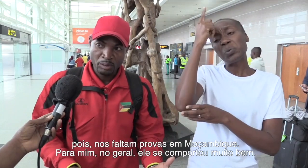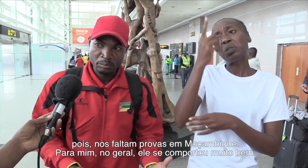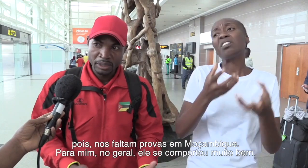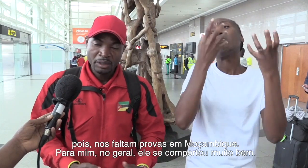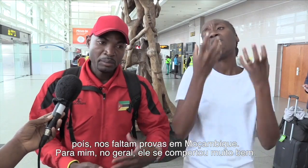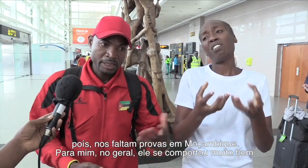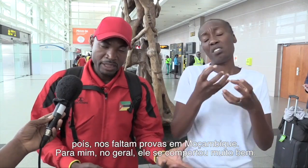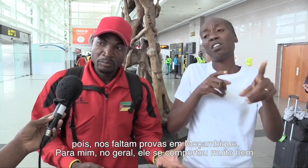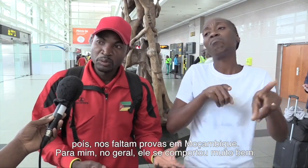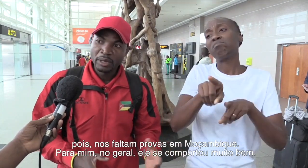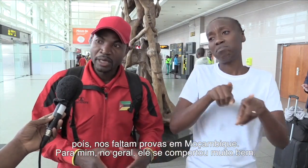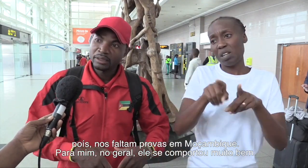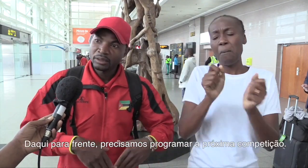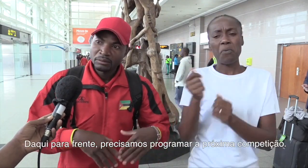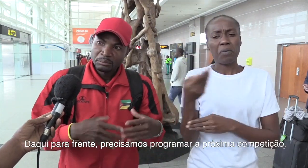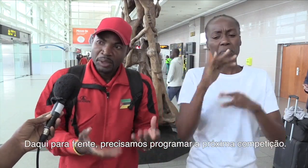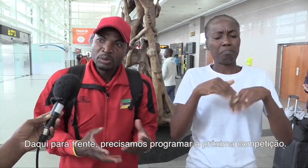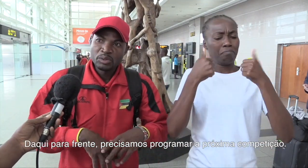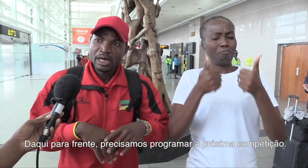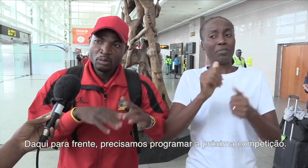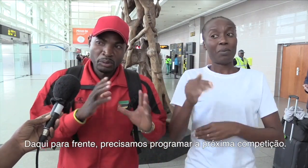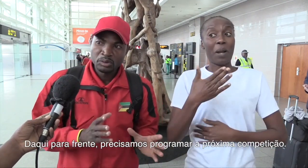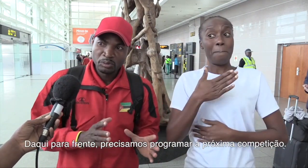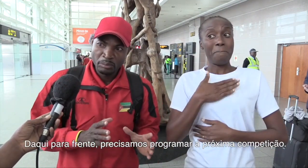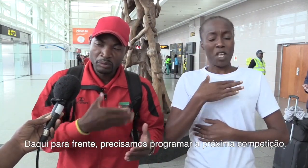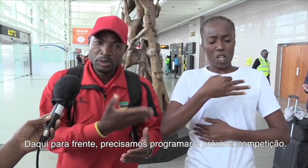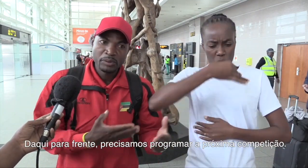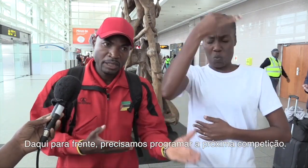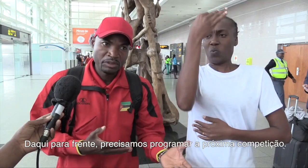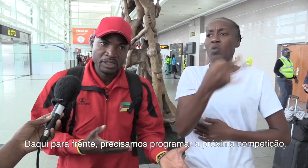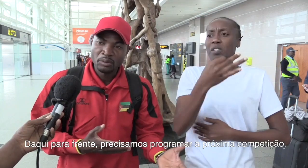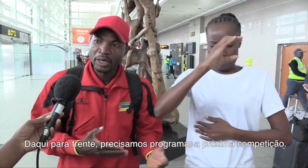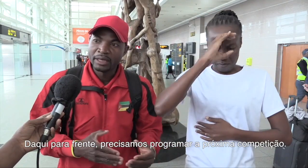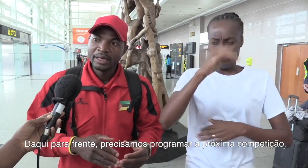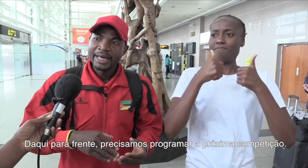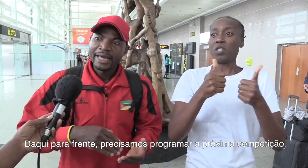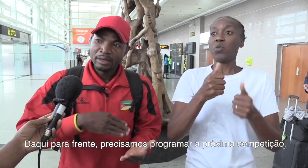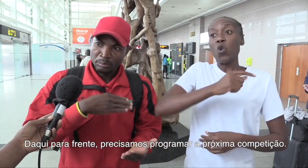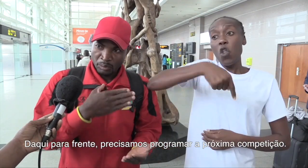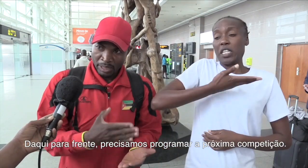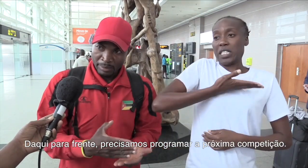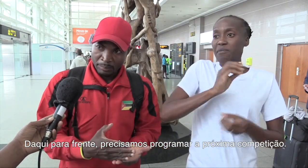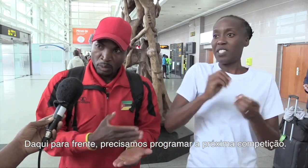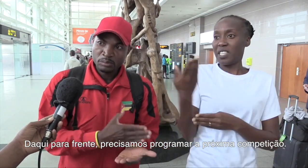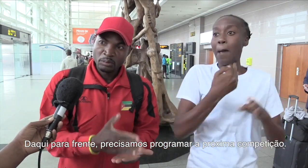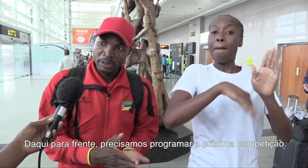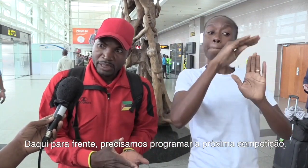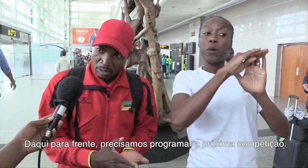estar sempre a competir. Mas ele esteve muito bem e para mim, no geral, ele se comportou muito bem. O que nós precisamos fazer com ele é programar a próxima